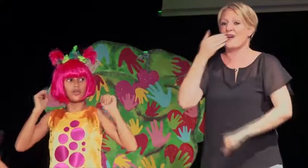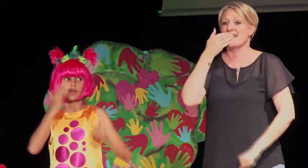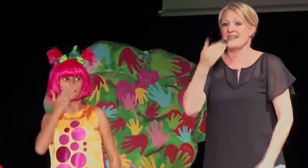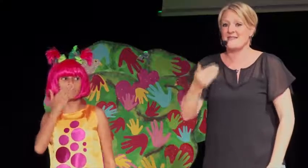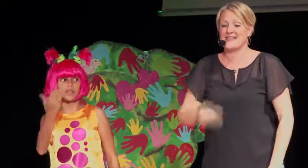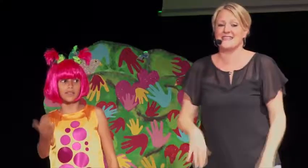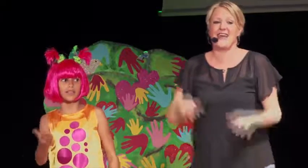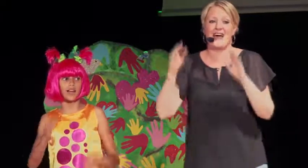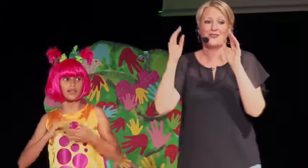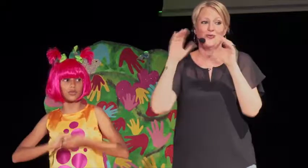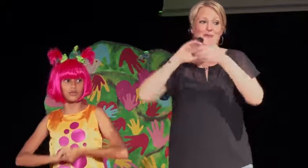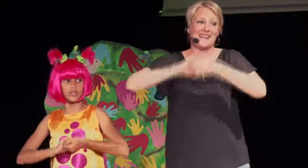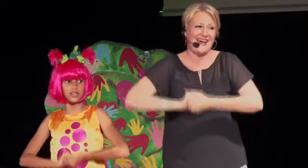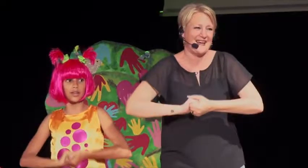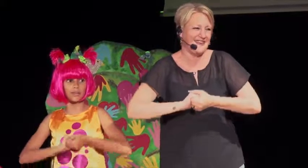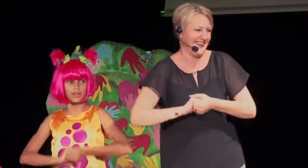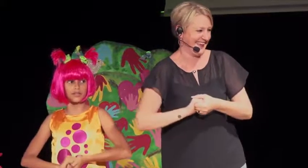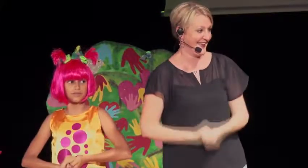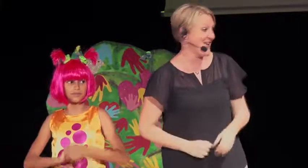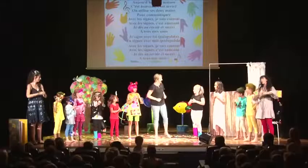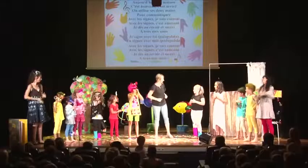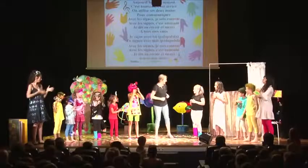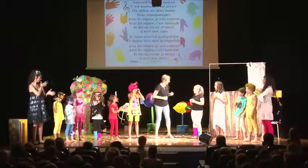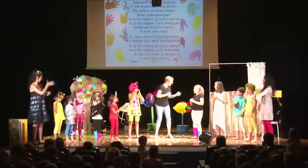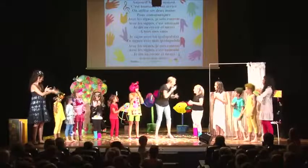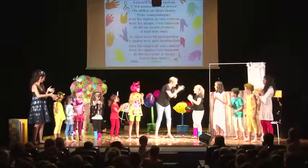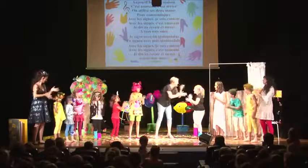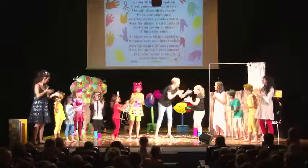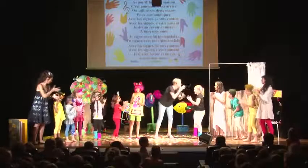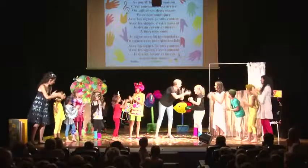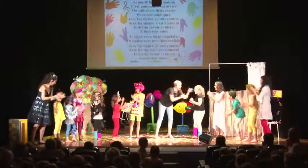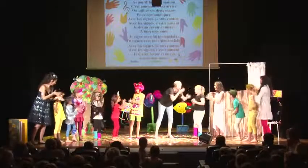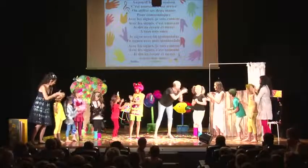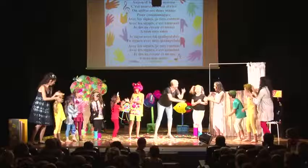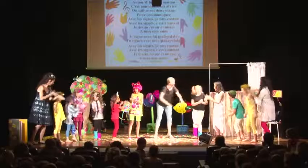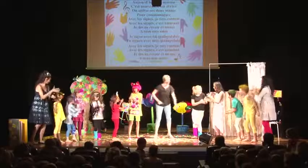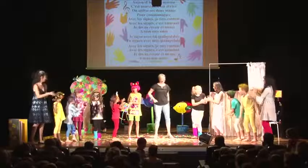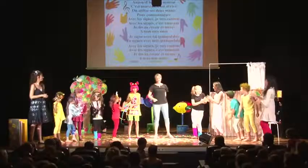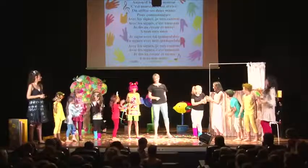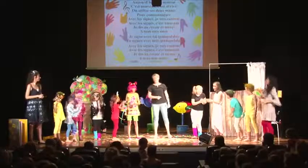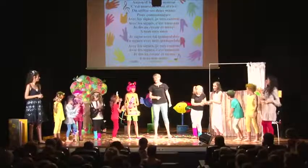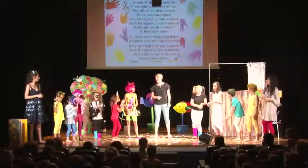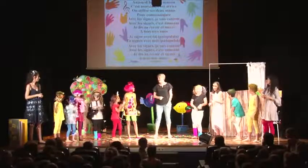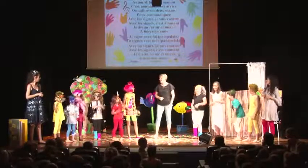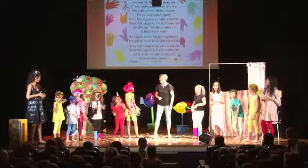revoir et merci à tous mes amis. Je signe avec toi, pa la pa la pa.